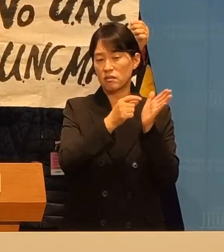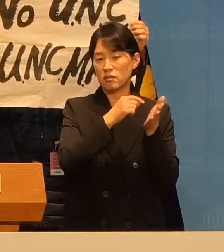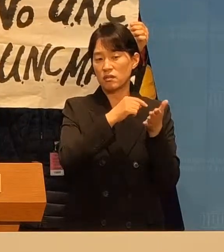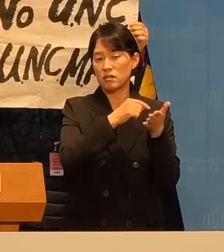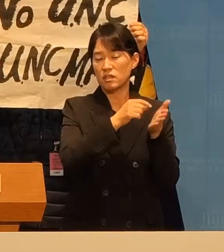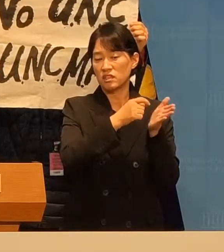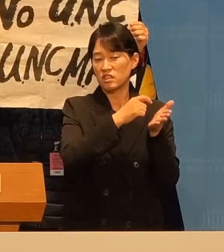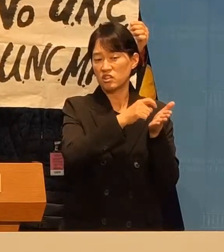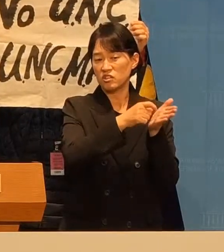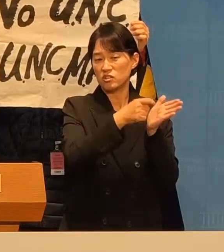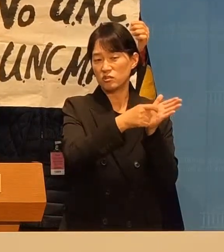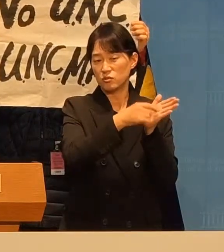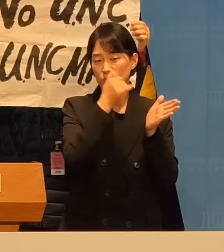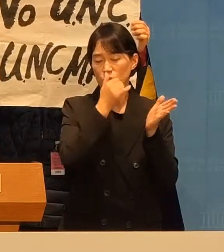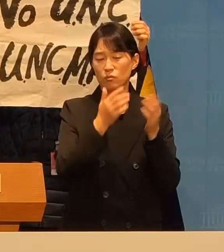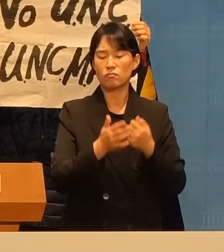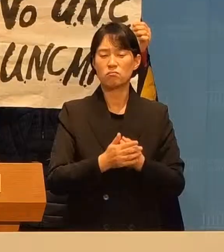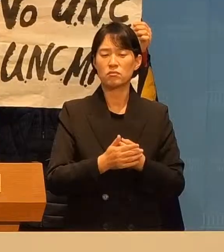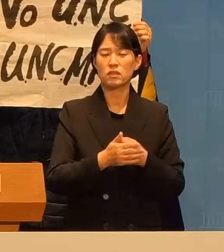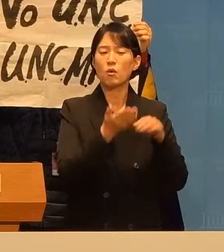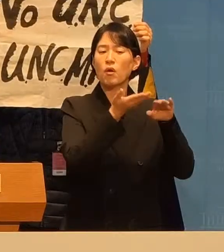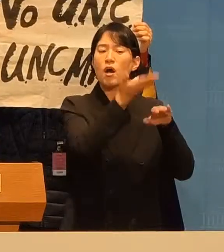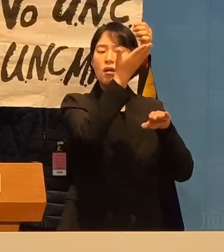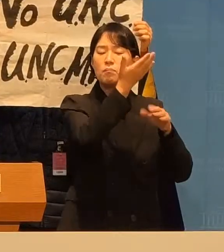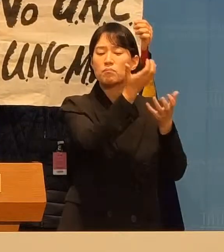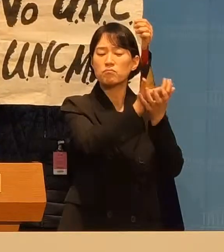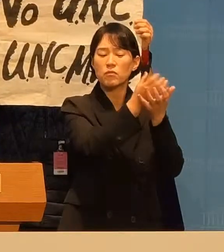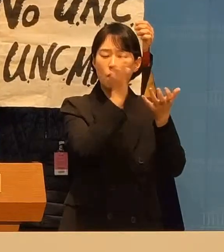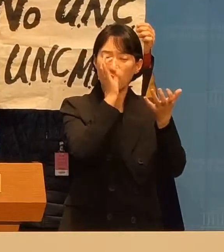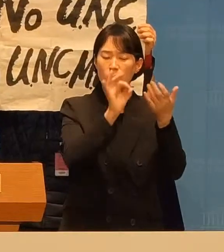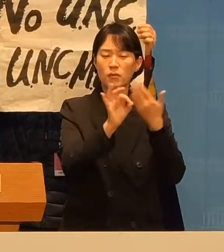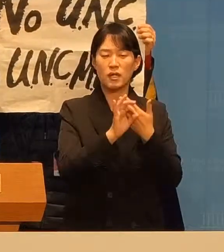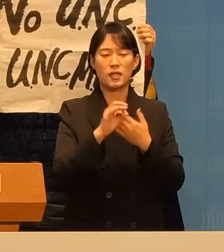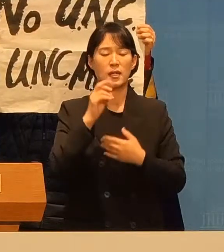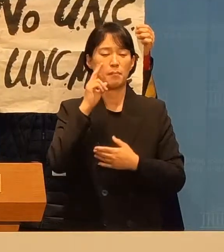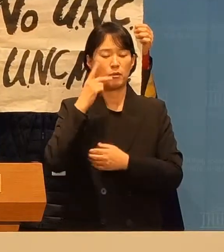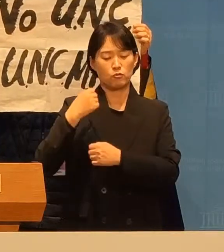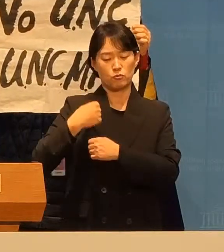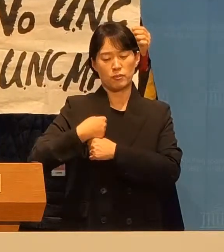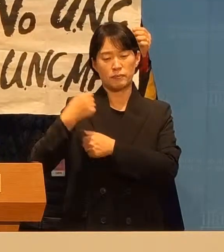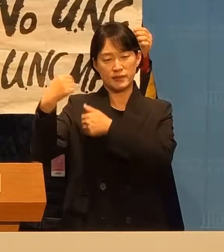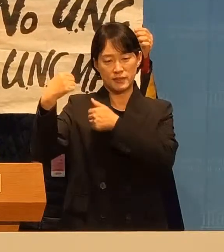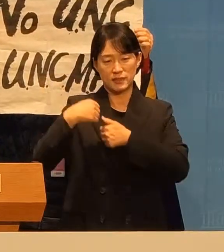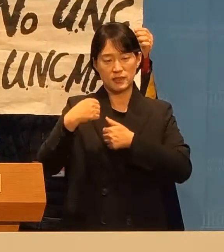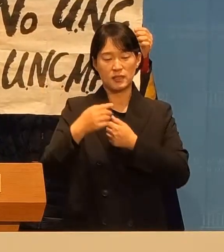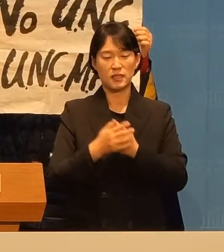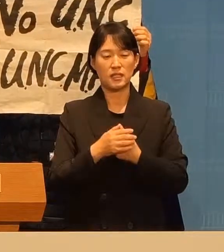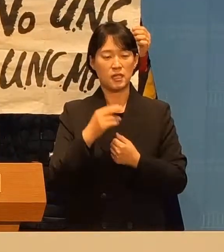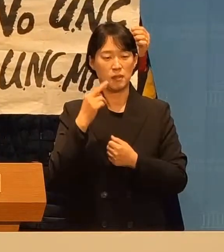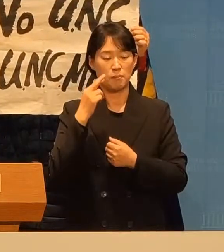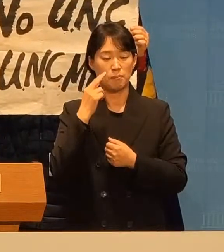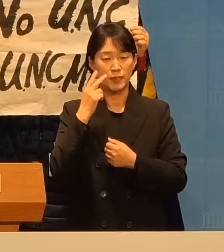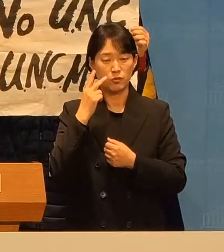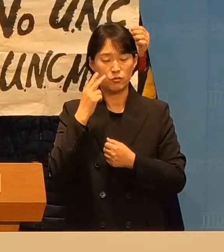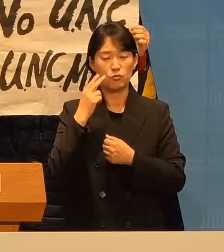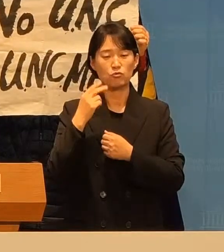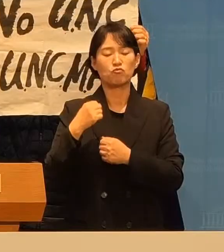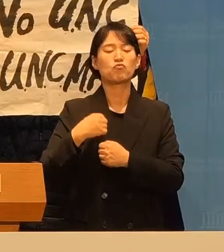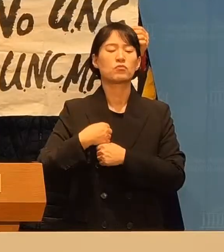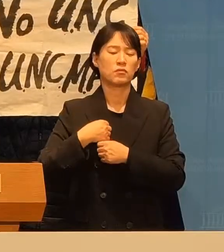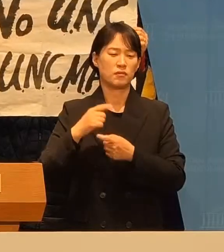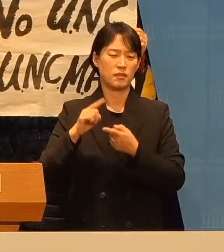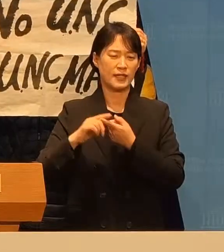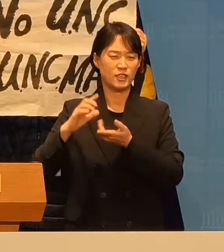좀 더 정확히 알기 위해서 그 상위법 문서를 보게 되면 미 국방부 지시, 그다음 미 합참의 합동 교범, 그다음에 점령에